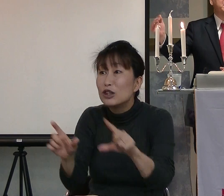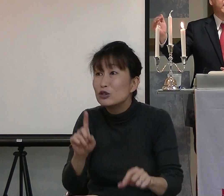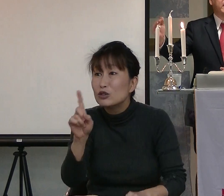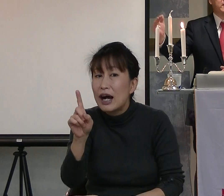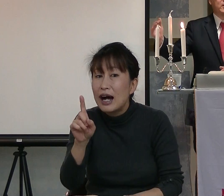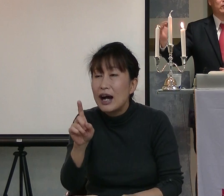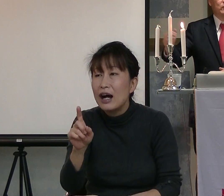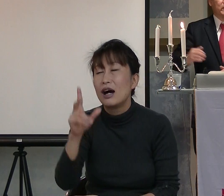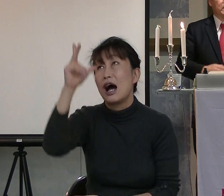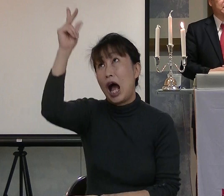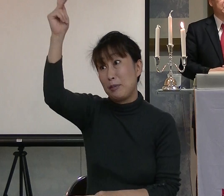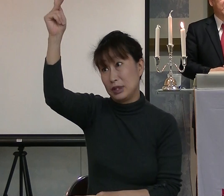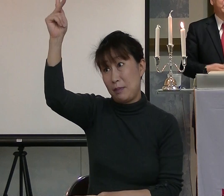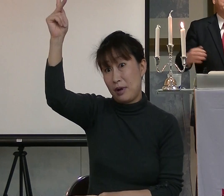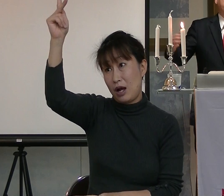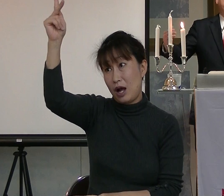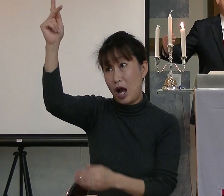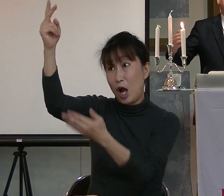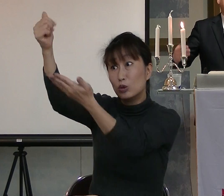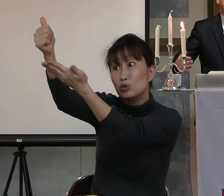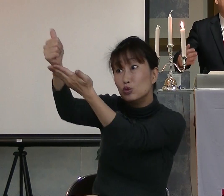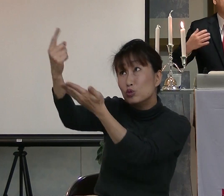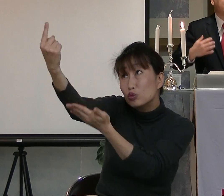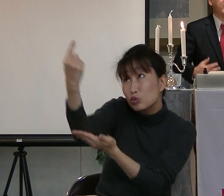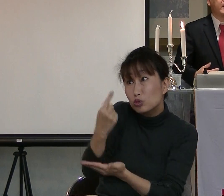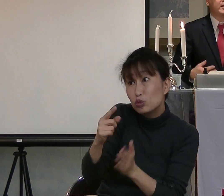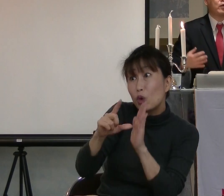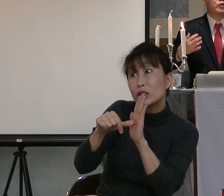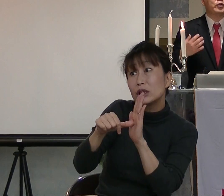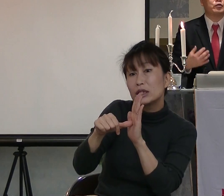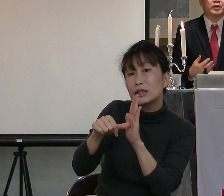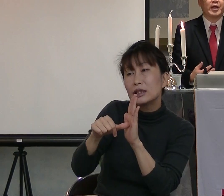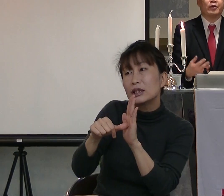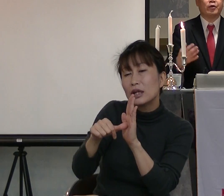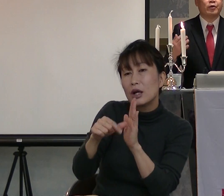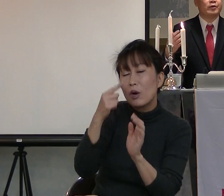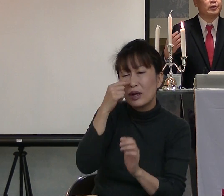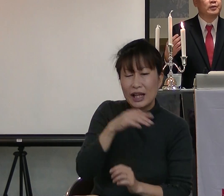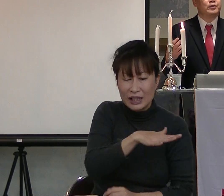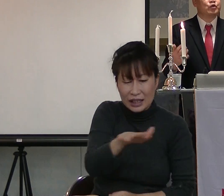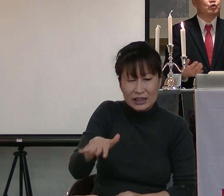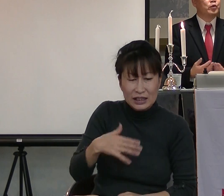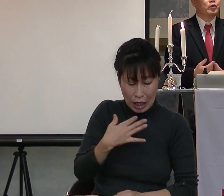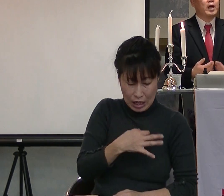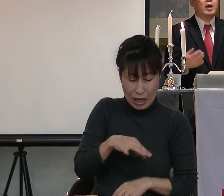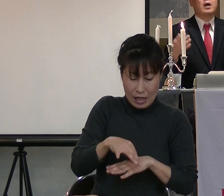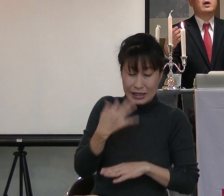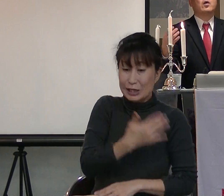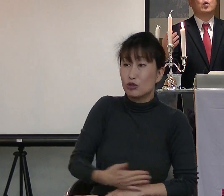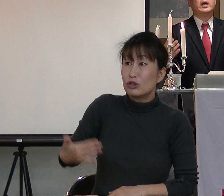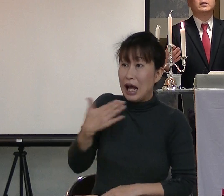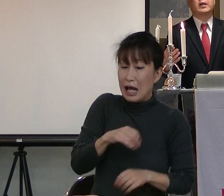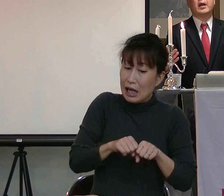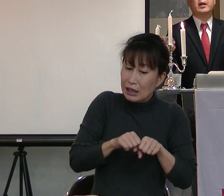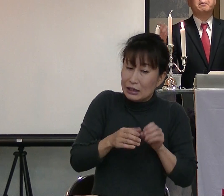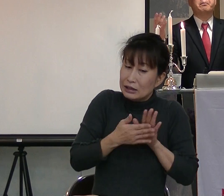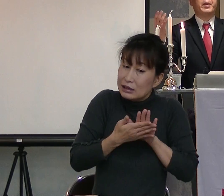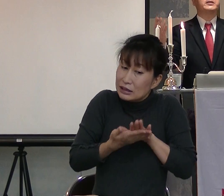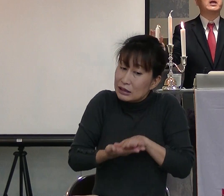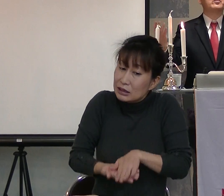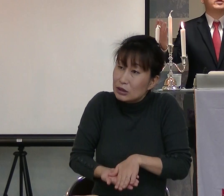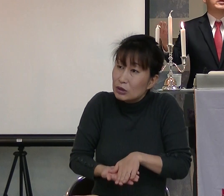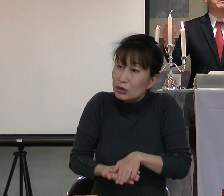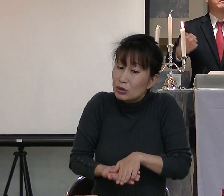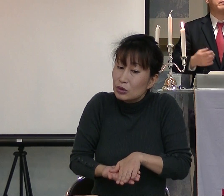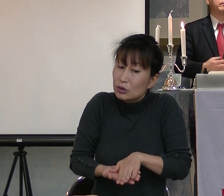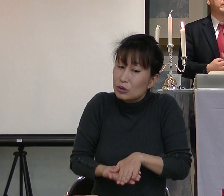神様がいらっしゃる時、あるいは我々に与えられた肉体の修行が終わって召